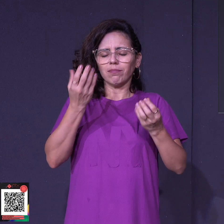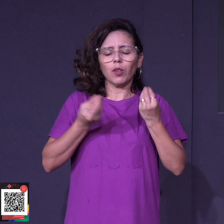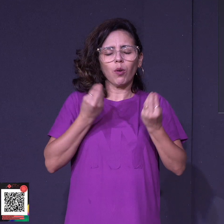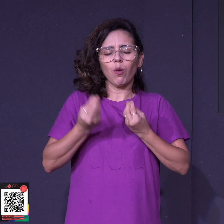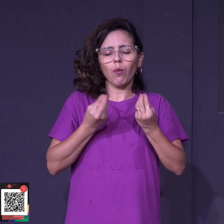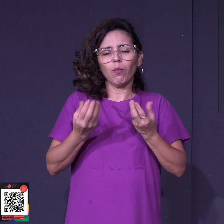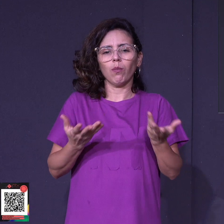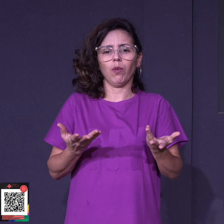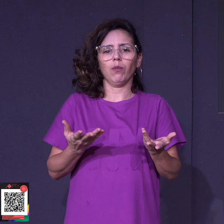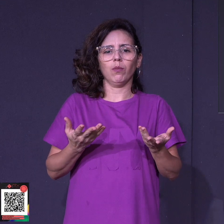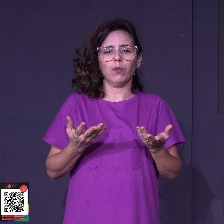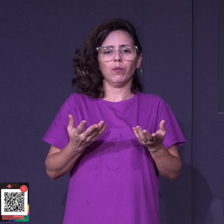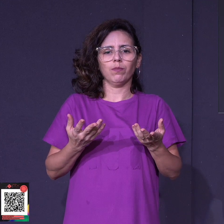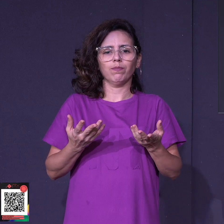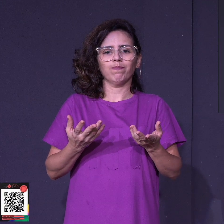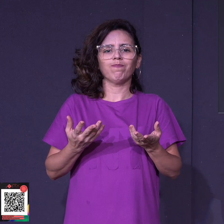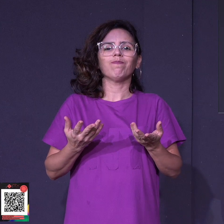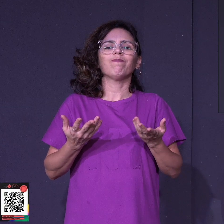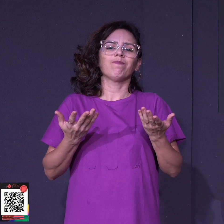procedimento humilde.